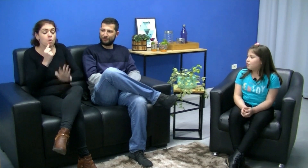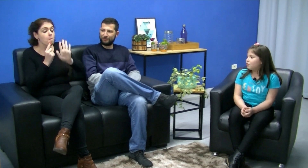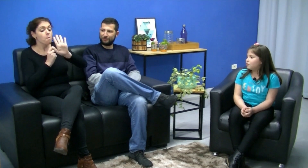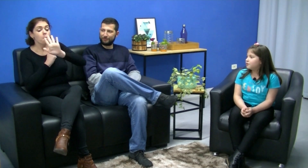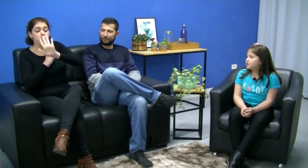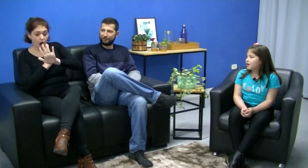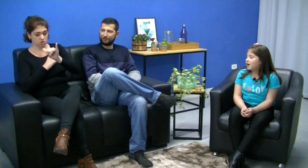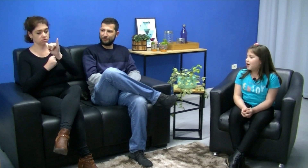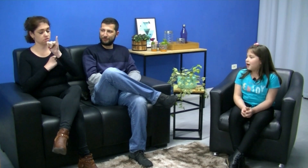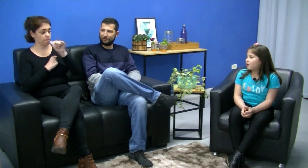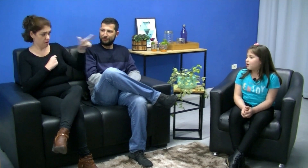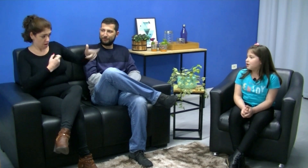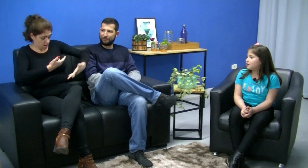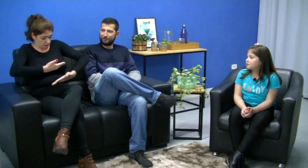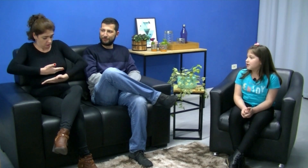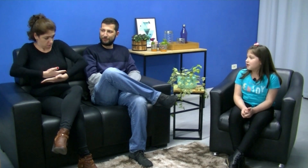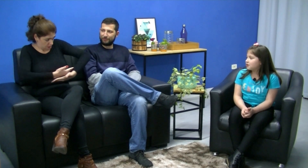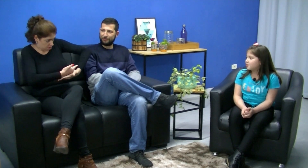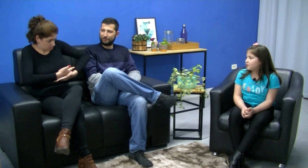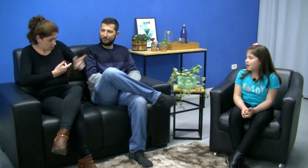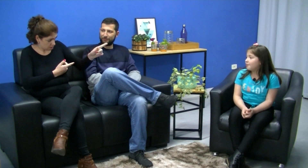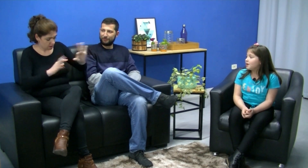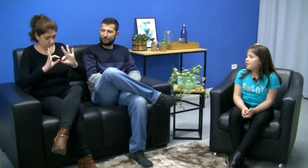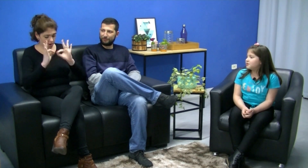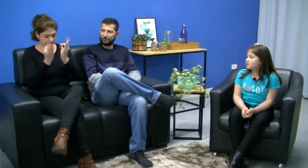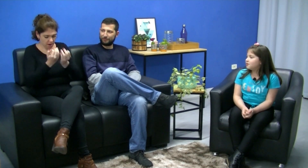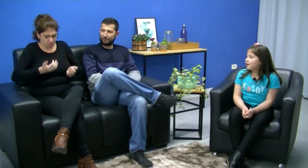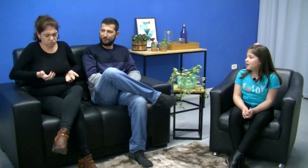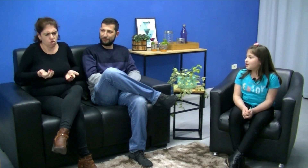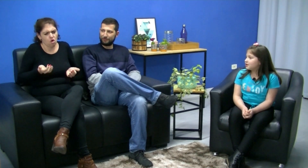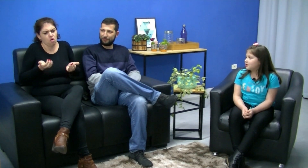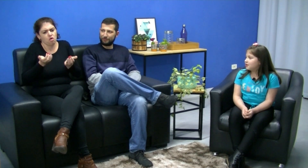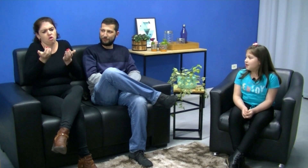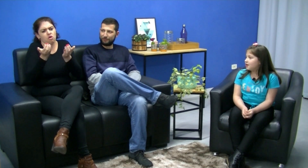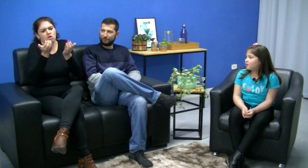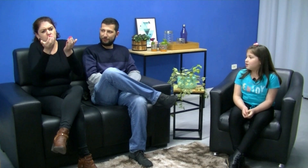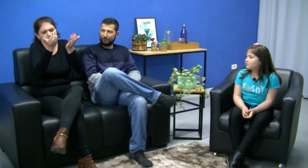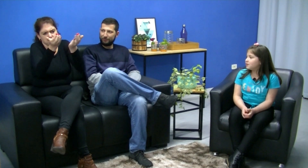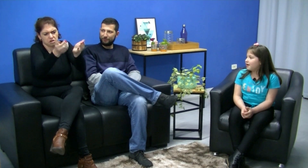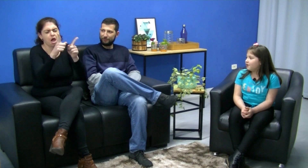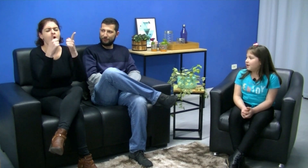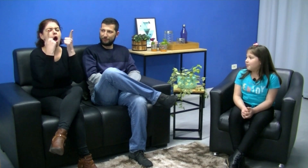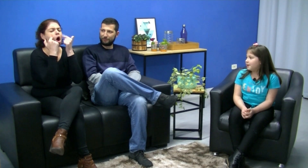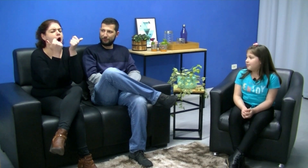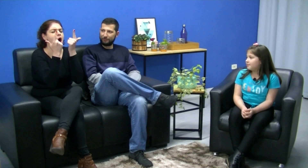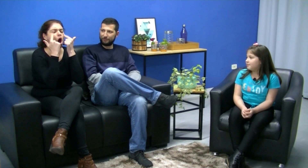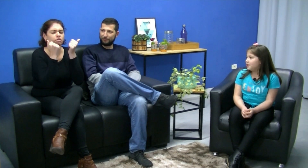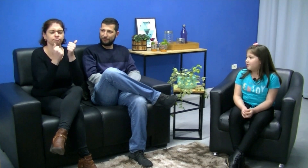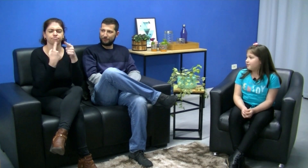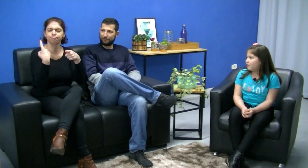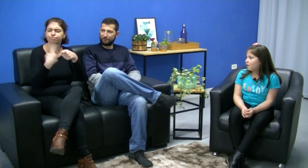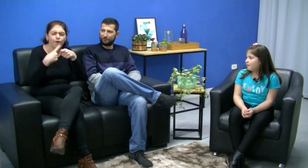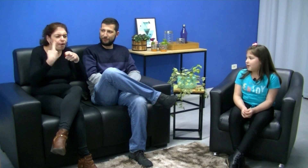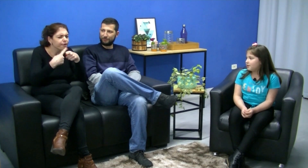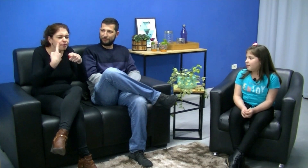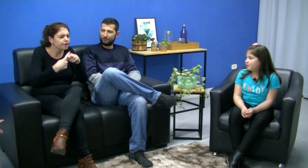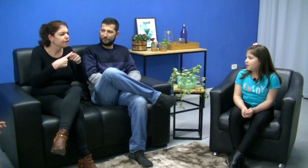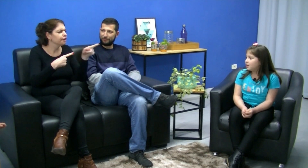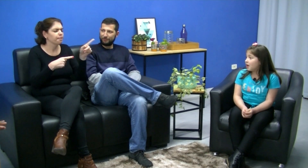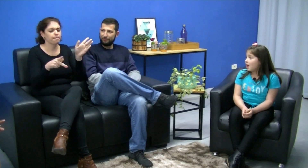pensou, agora ela consegue interpretar. Mas quando ela era neném, quando eu dava ela pra minha avó, pra minha mãe,